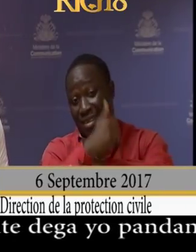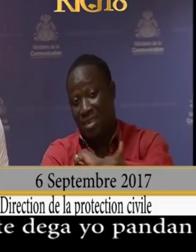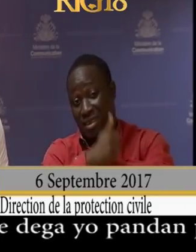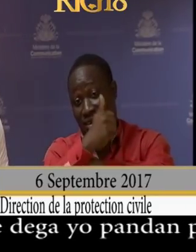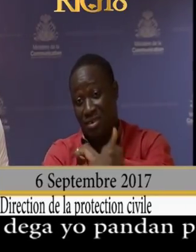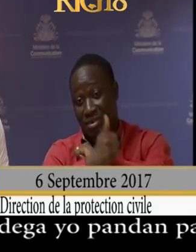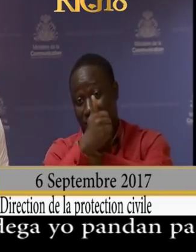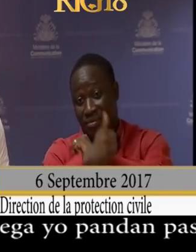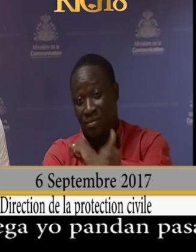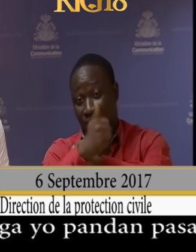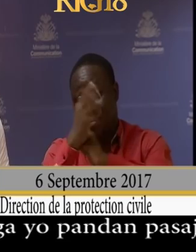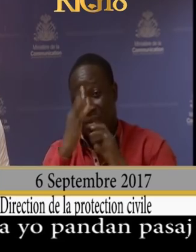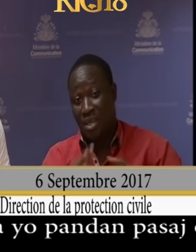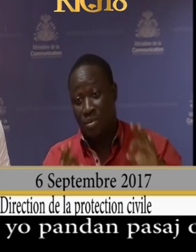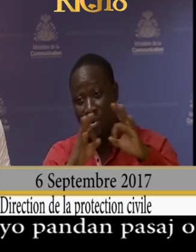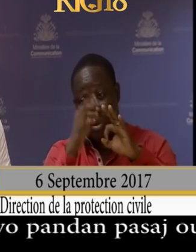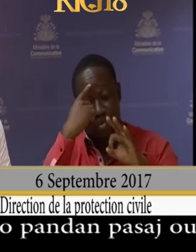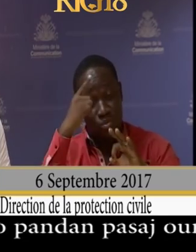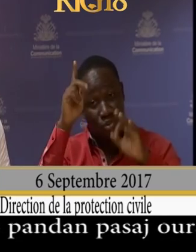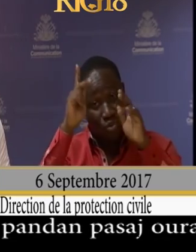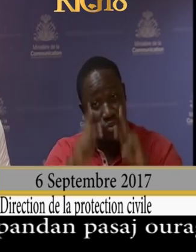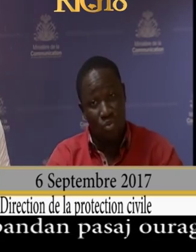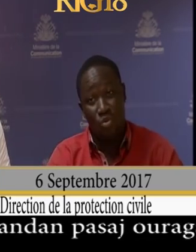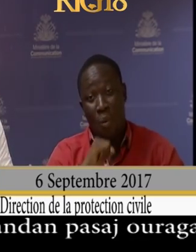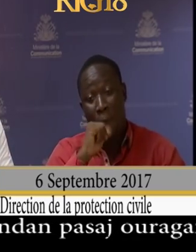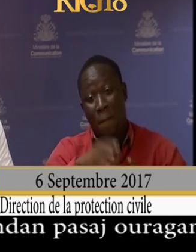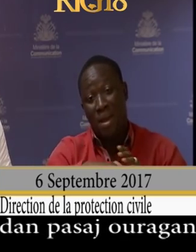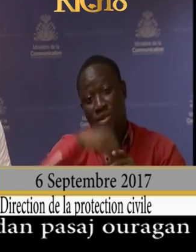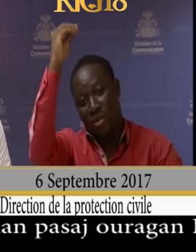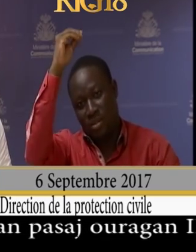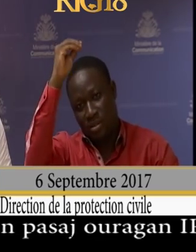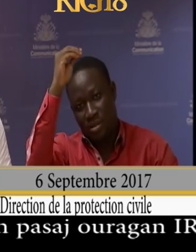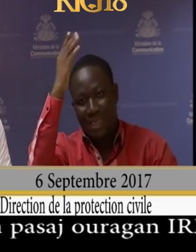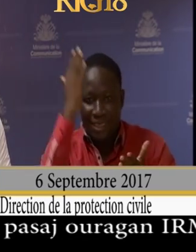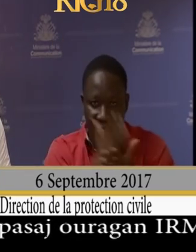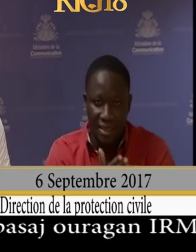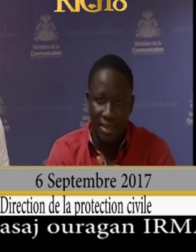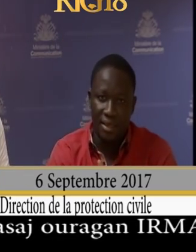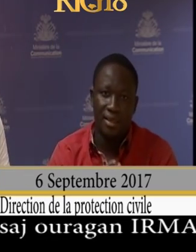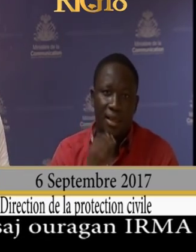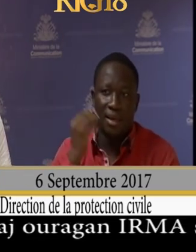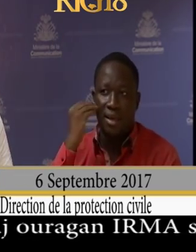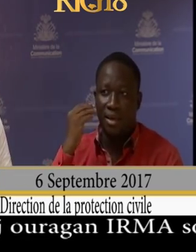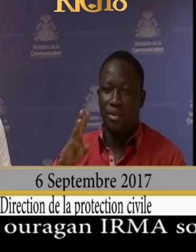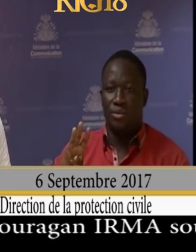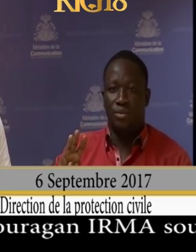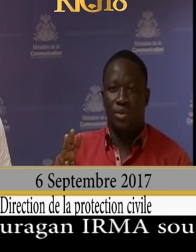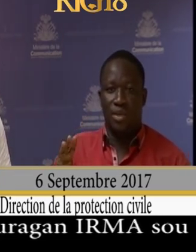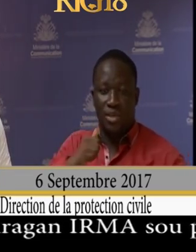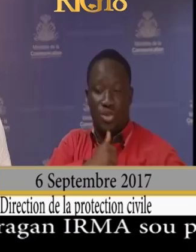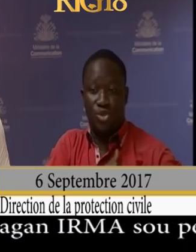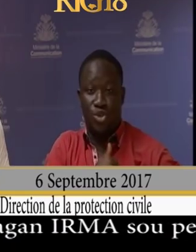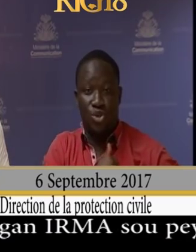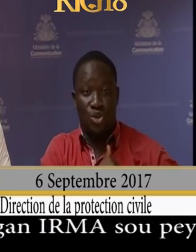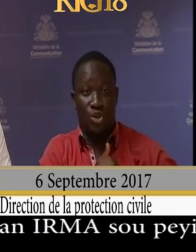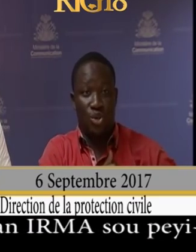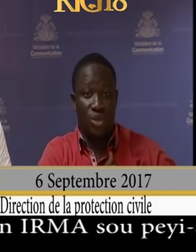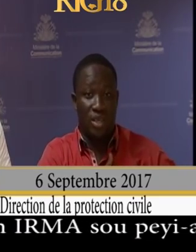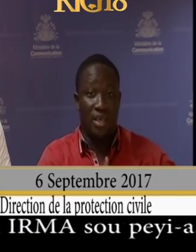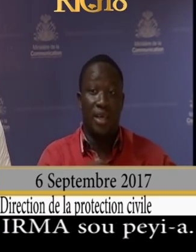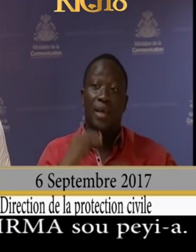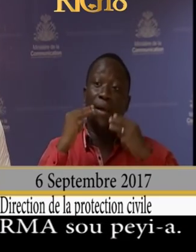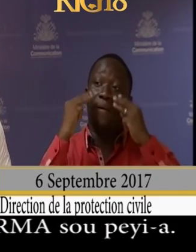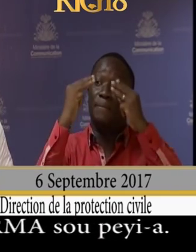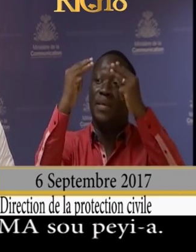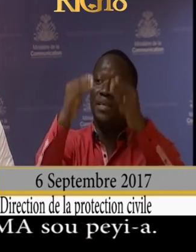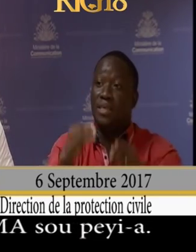pour libéral extrêmement important que moun pas sorti pas exposé tête yo. Certainement brigade volontaire protection civile a brûlé tout message ça yo